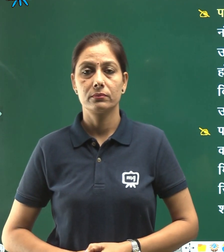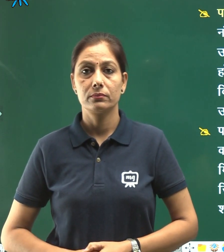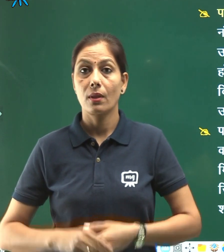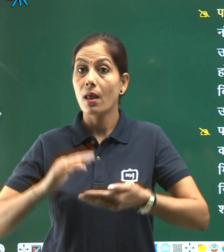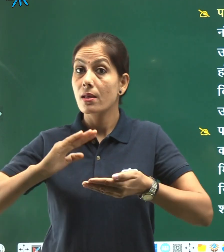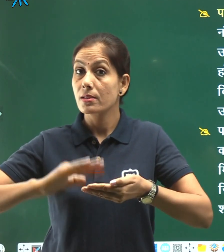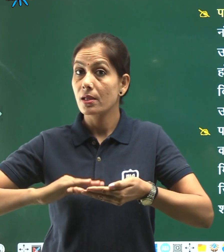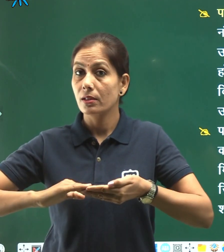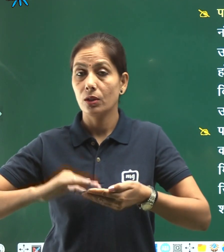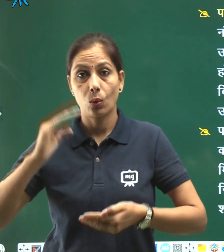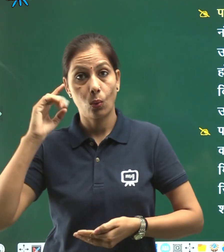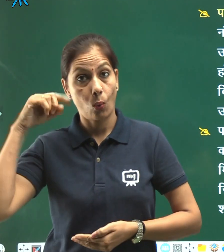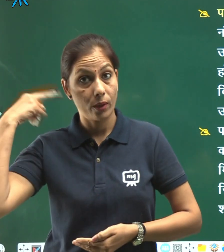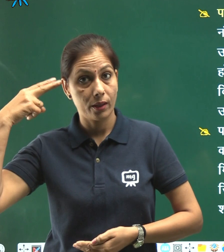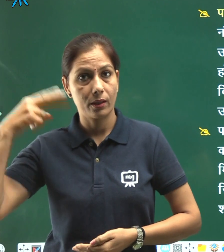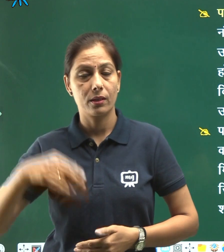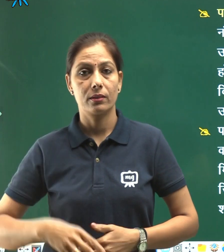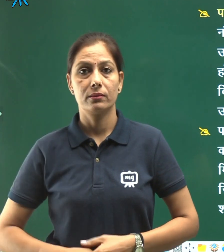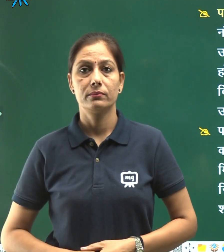विवाह होने के कारण